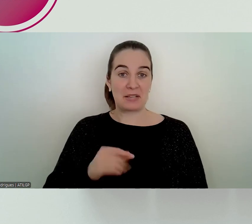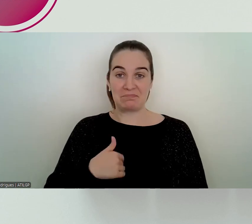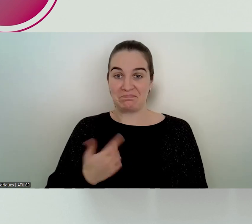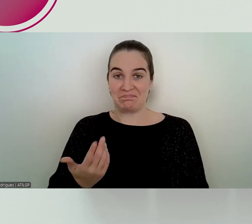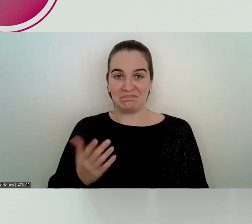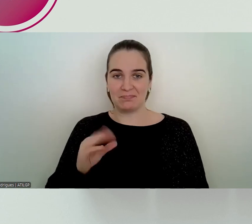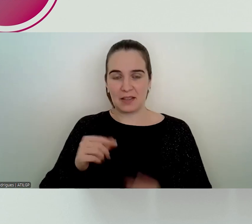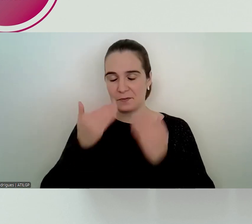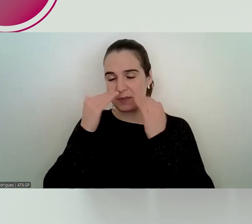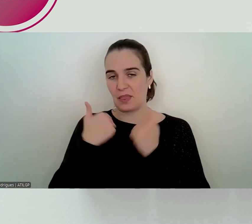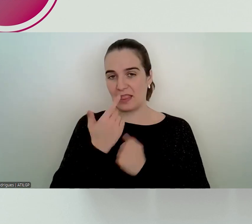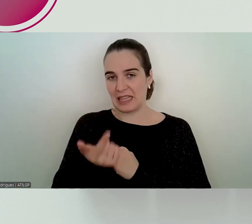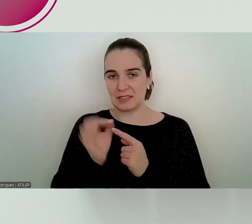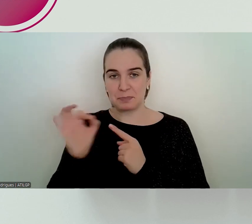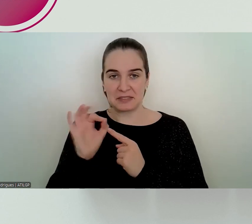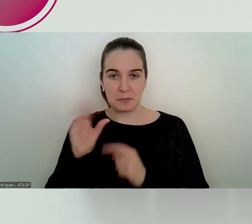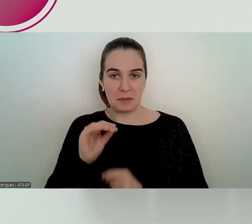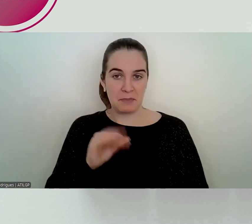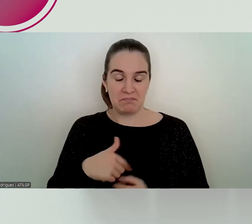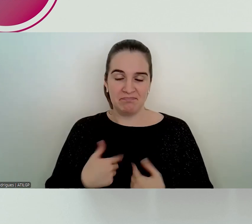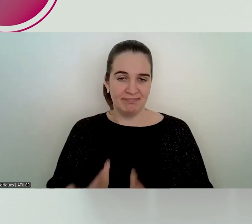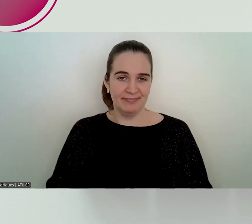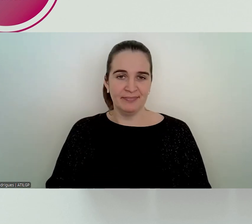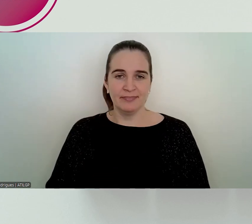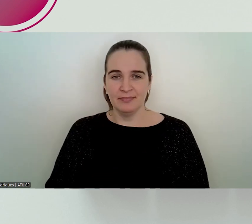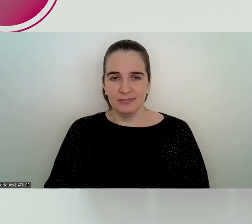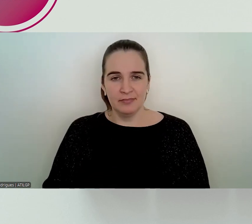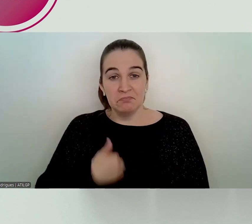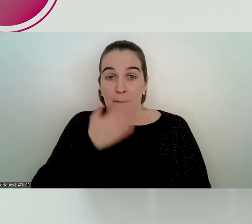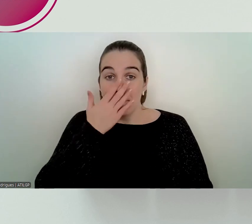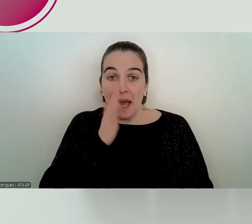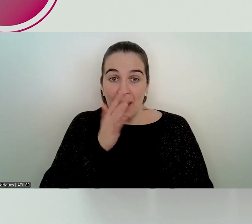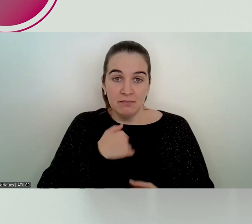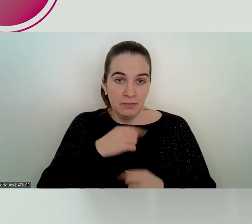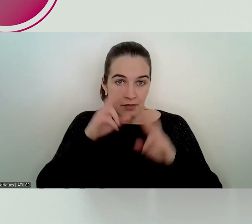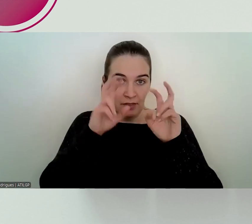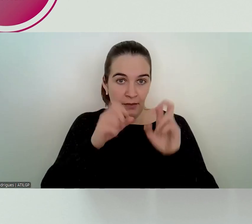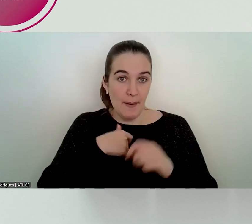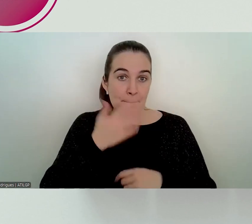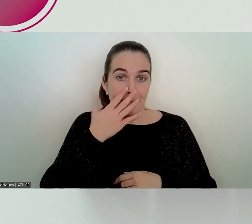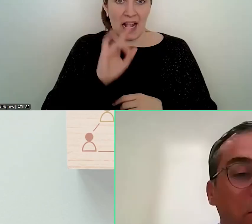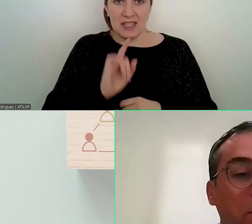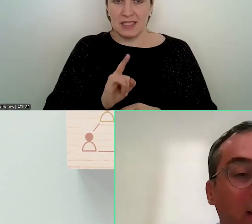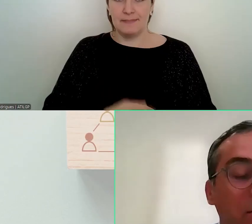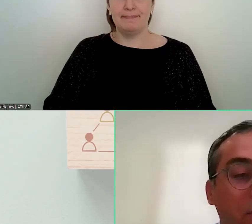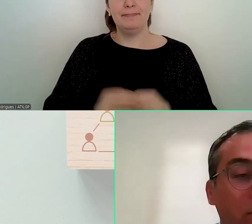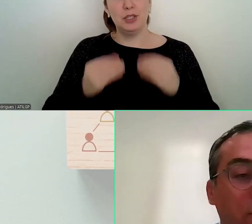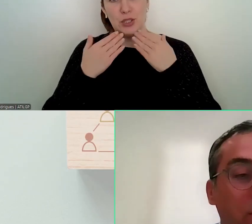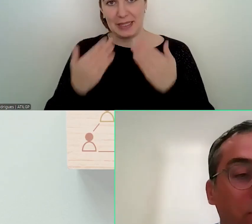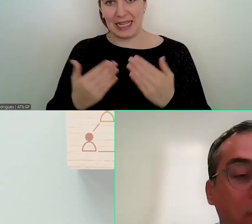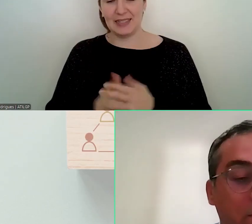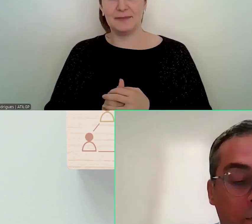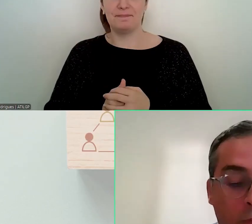dados mais concretos sobre a matéria para poder partilhar, mas esta é a minha percepção sobre o tema. Sra. Professora, muito obrigado. Não, de